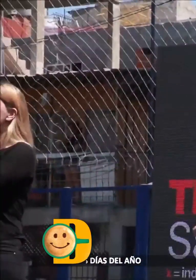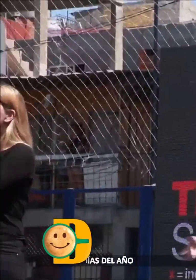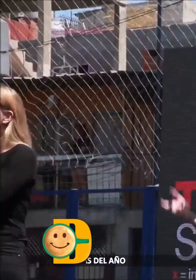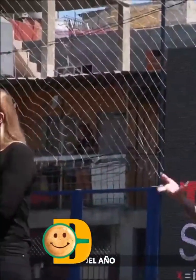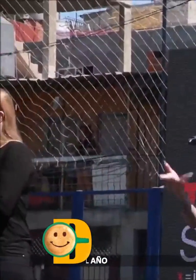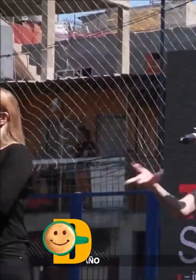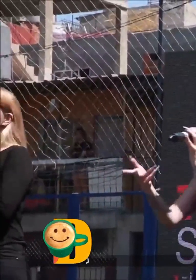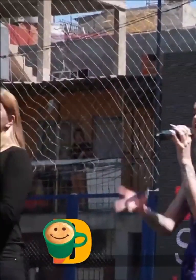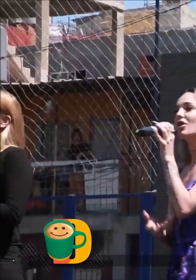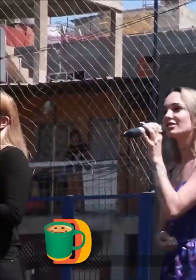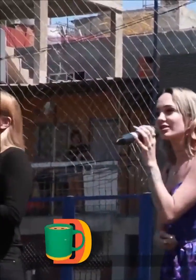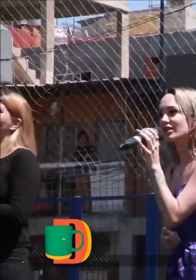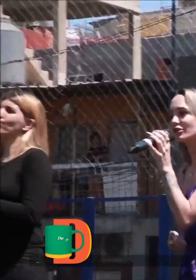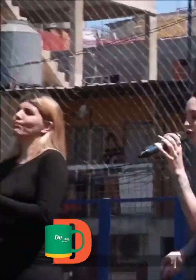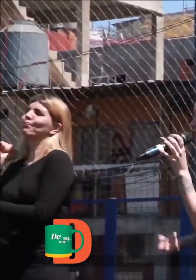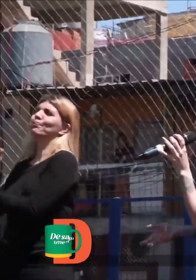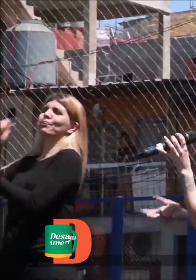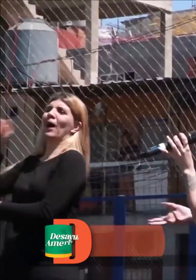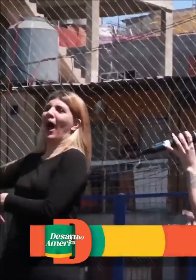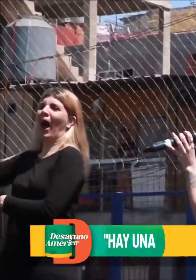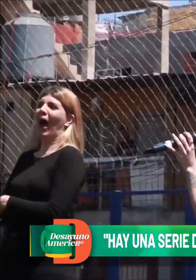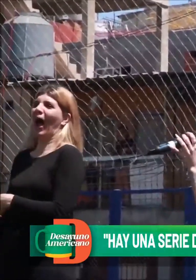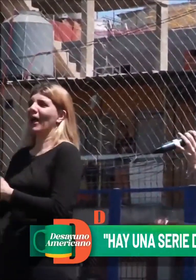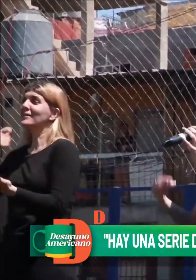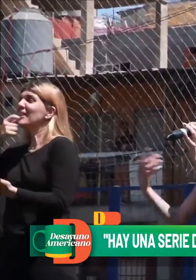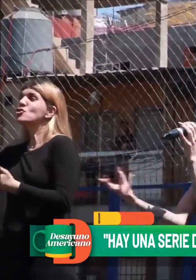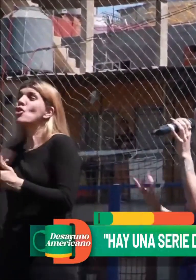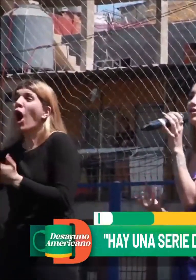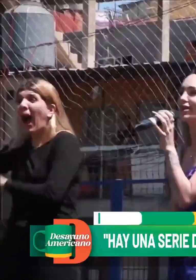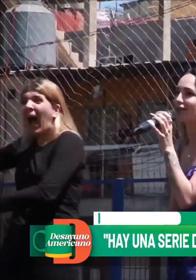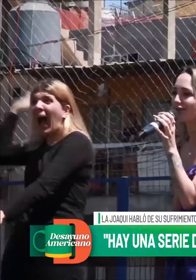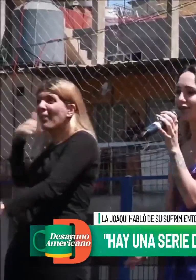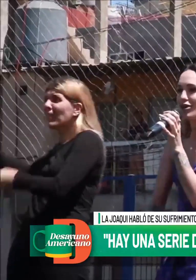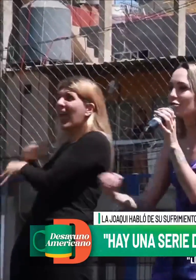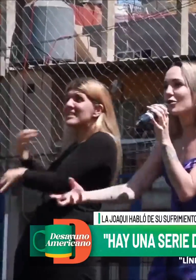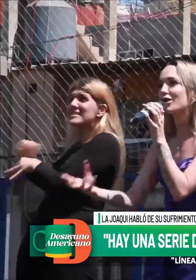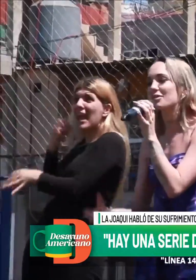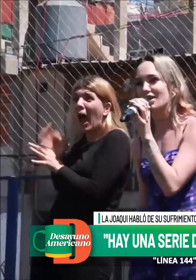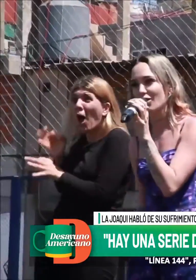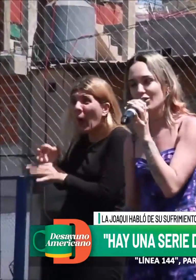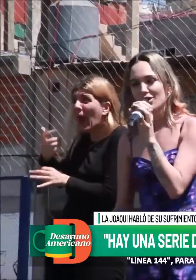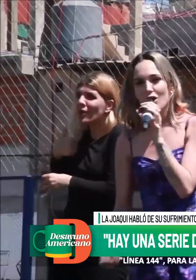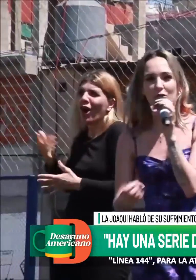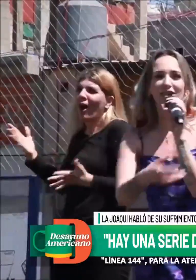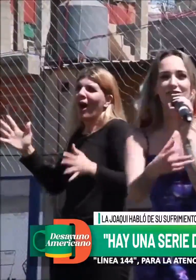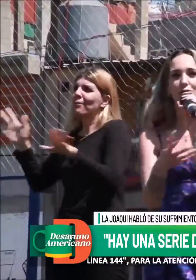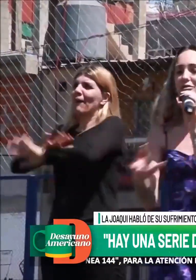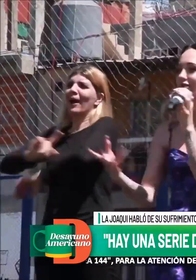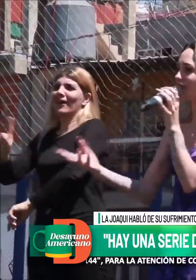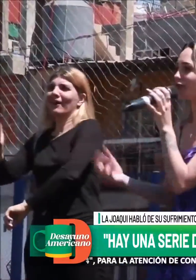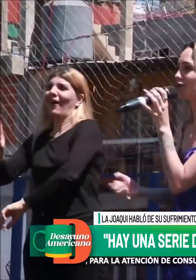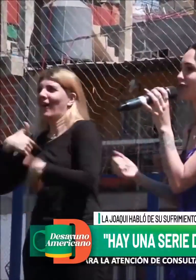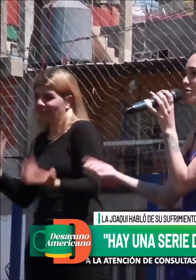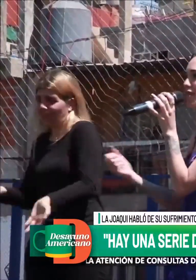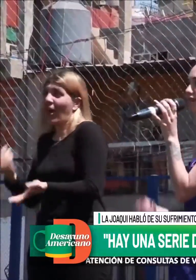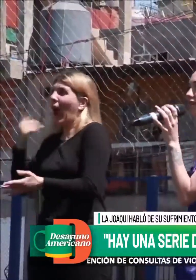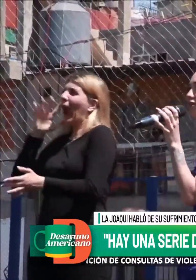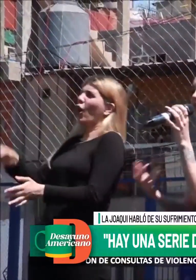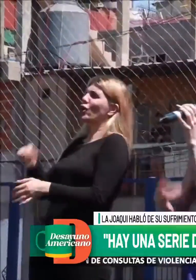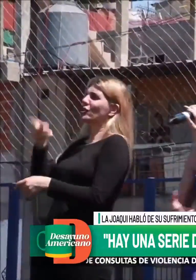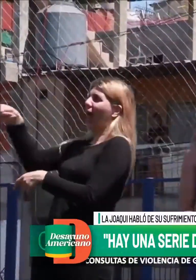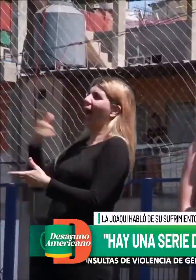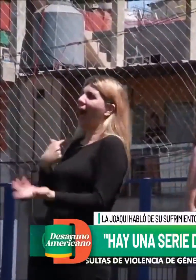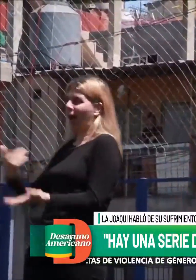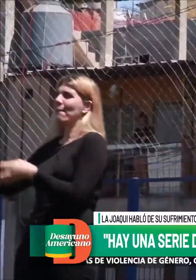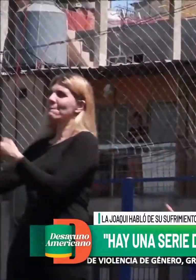yo tal vez si hubiera sabido antes esto si mueran educados y me lo hubieran explicado en el colegio no me hubiera pasado o me hubiera sido más fácil reconocer a mi